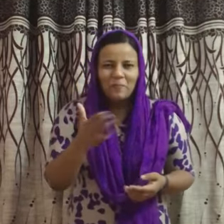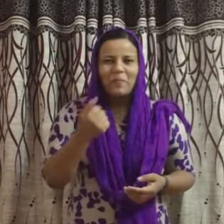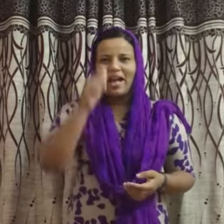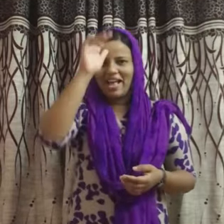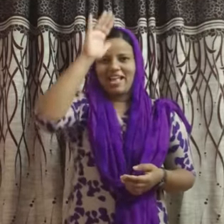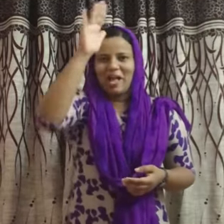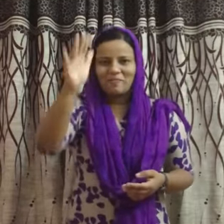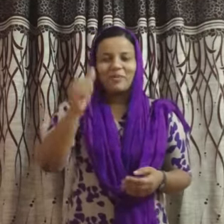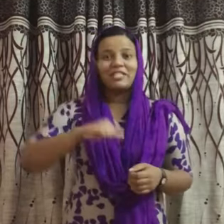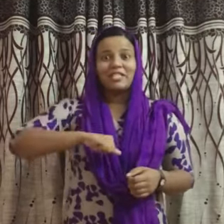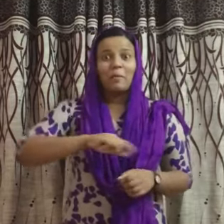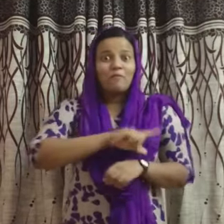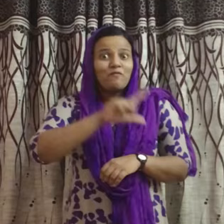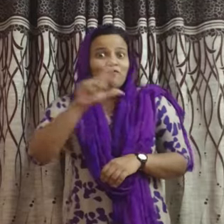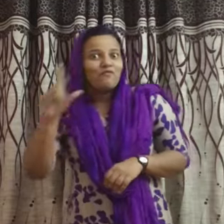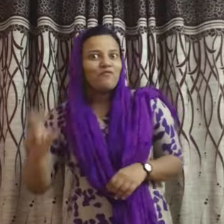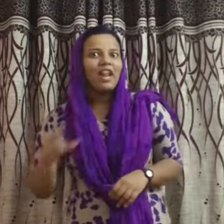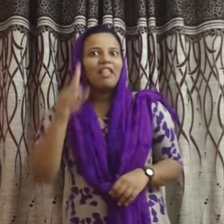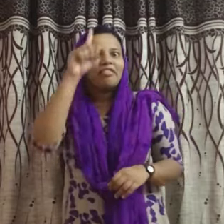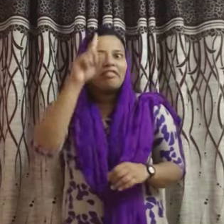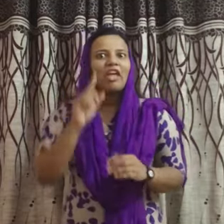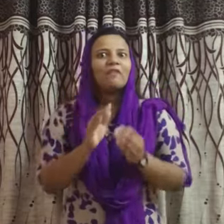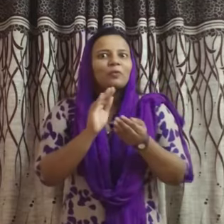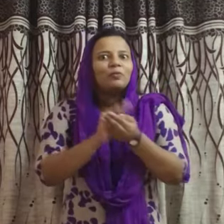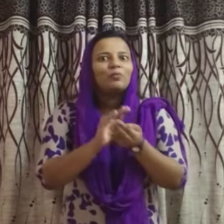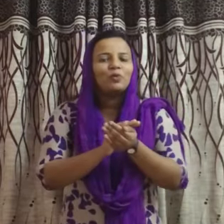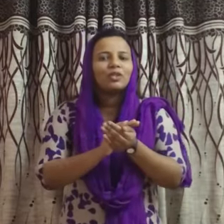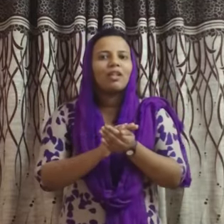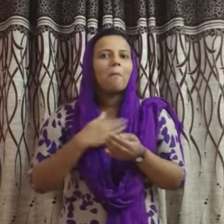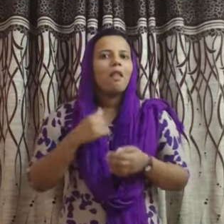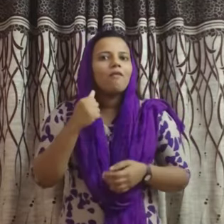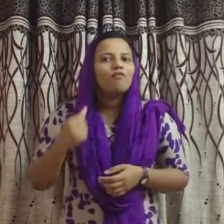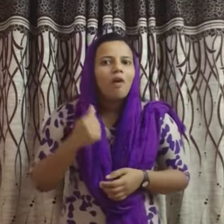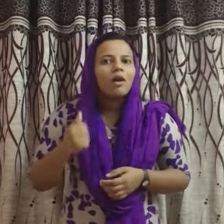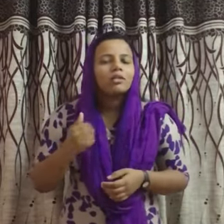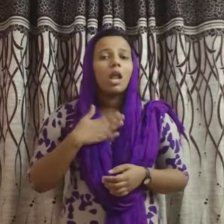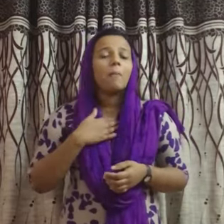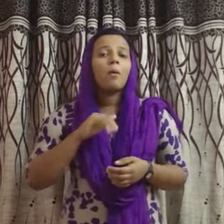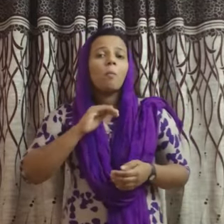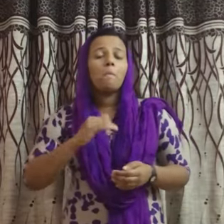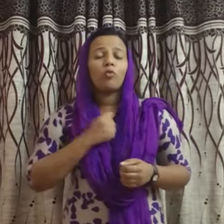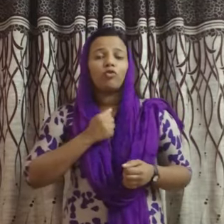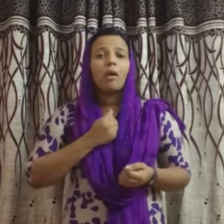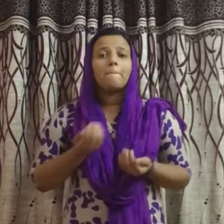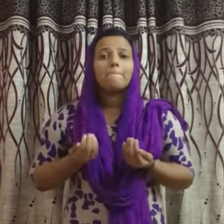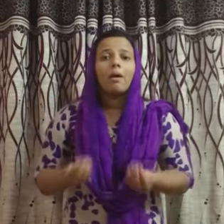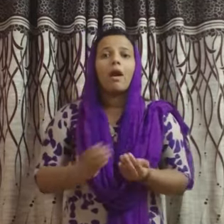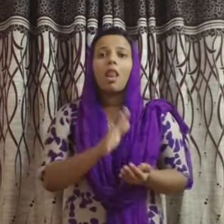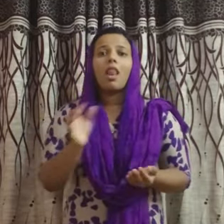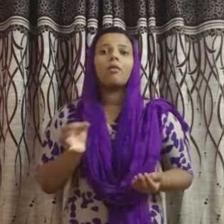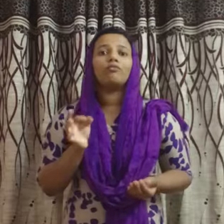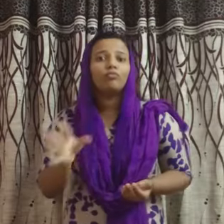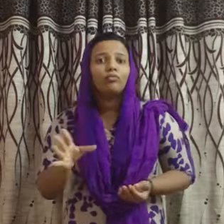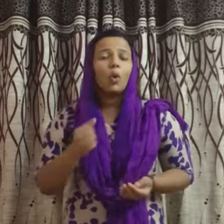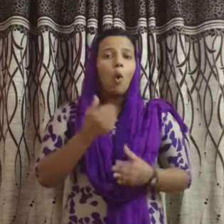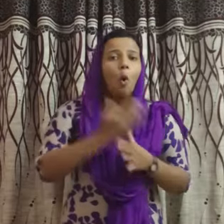തന്നെ. അതായത് ഞാൻ മാറാത്തവന്. അമേൻ. പ്രായമാകുമ്പോൾ അമേൻ മക്കളൊക്കെ ചിലപ്പം കൈവിടും, കമ്പനികൾ നമ്മളെ